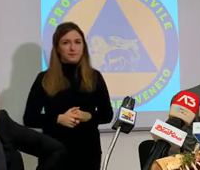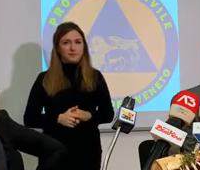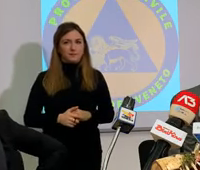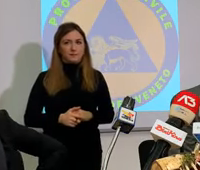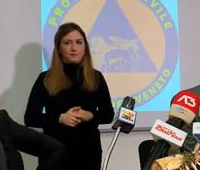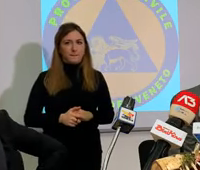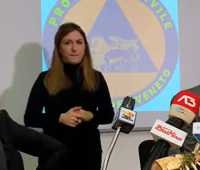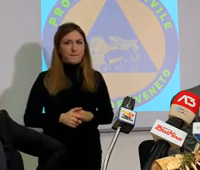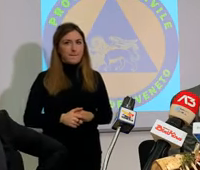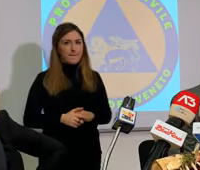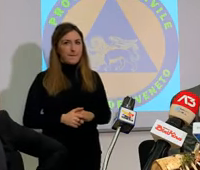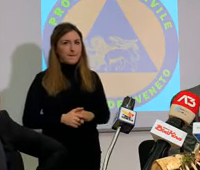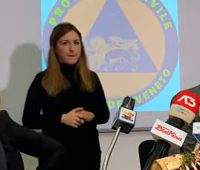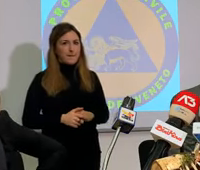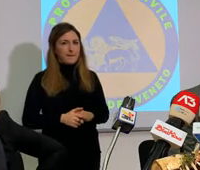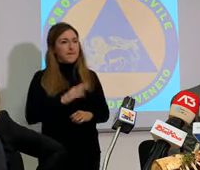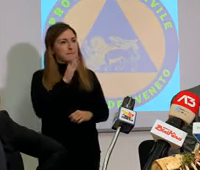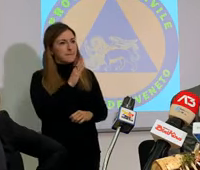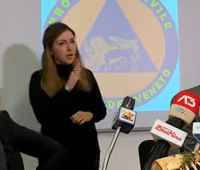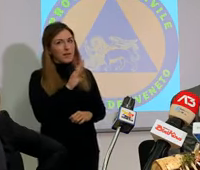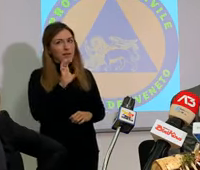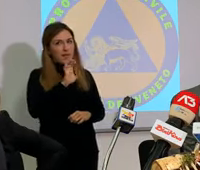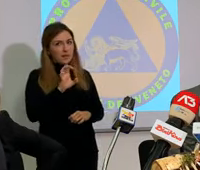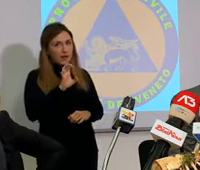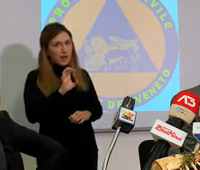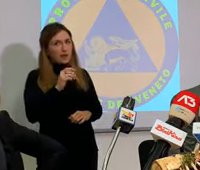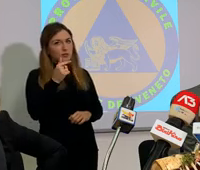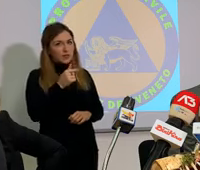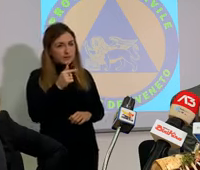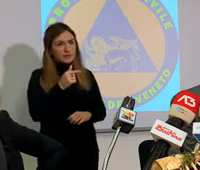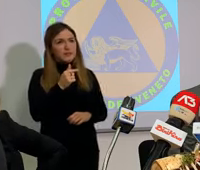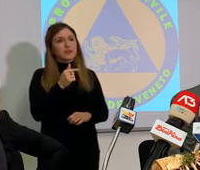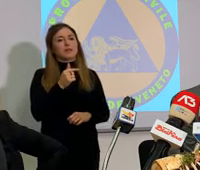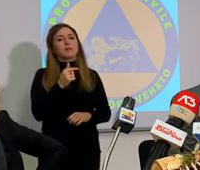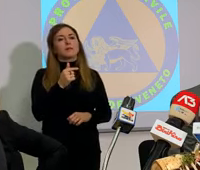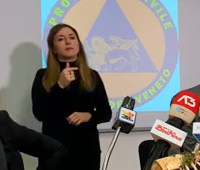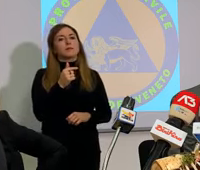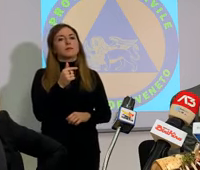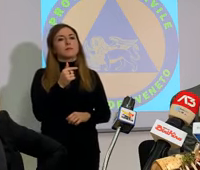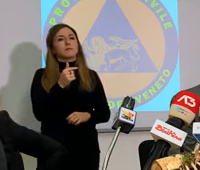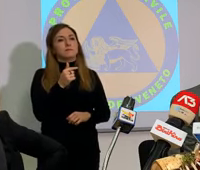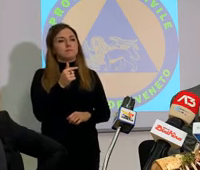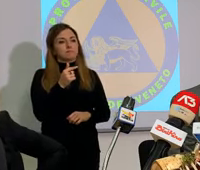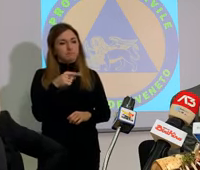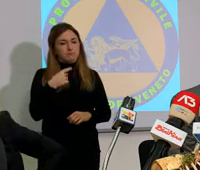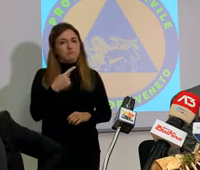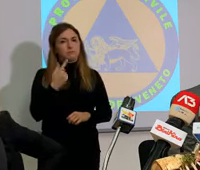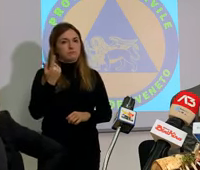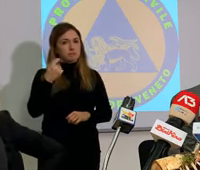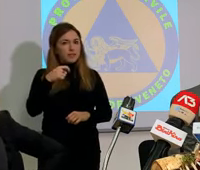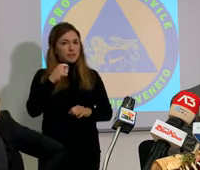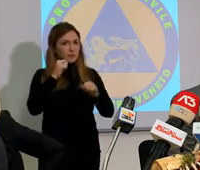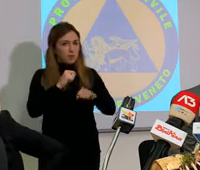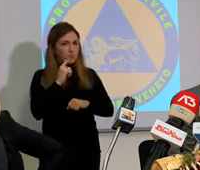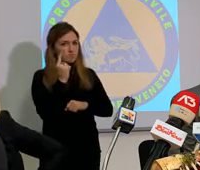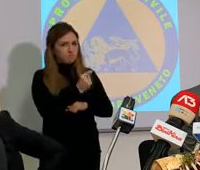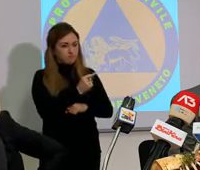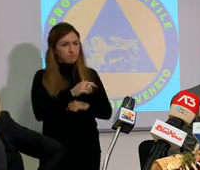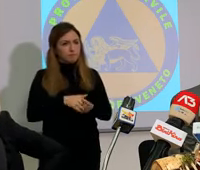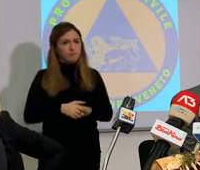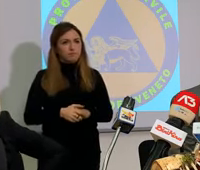ebbene e chiudiamo con emiliano bono passa emiliano così liberiamo il presidente